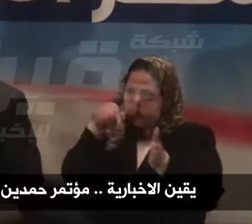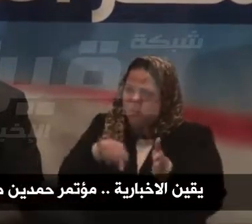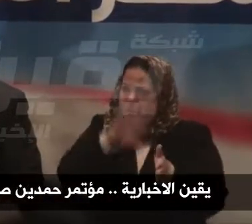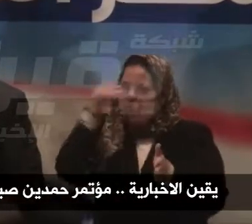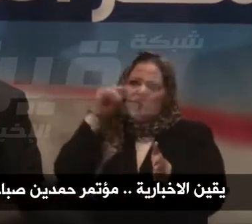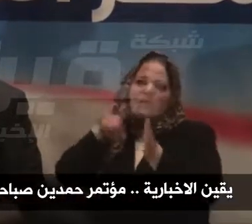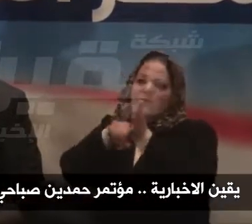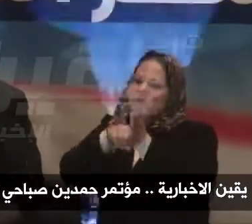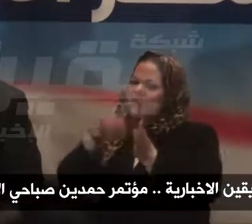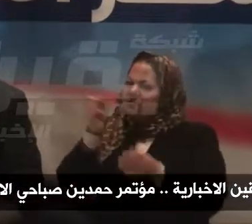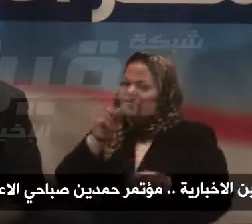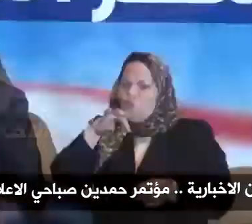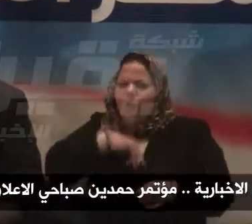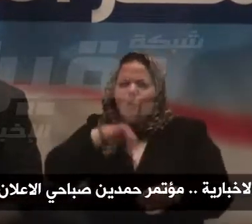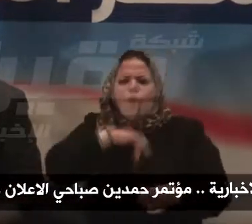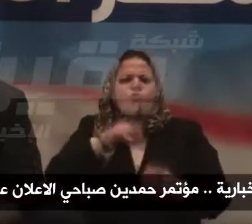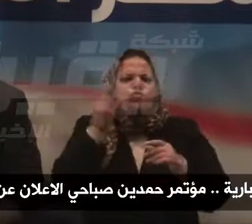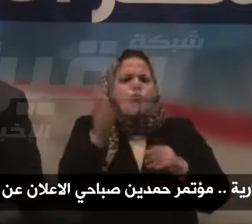كانت حقيقة.